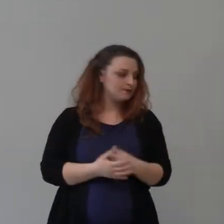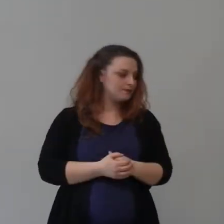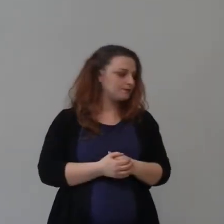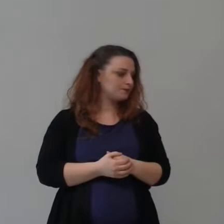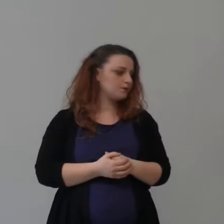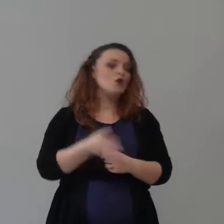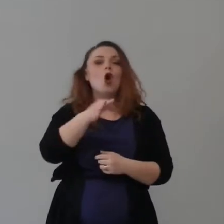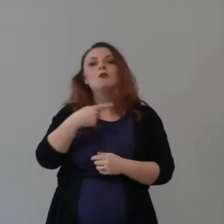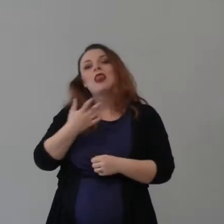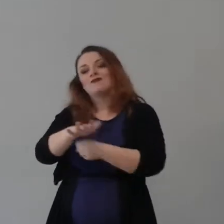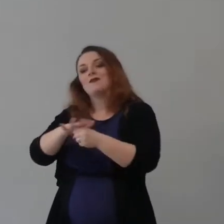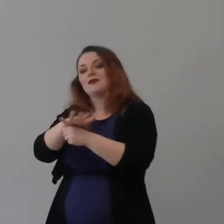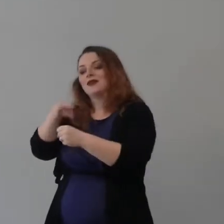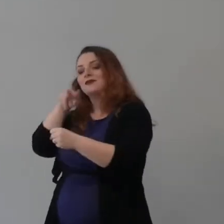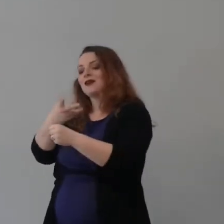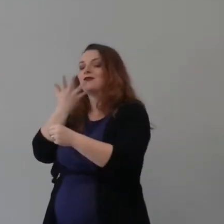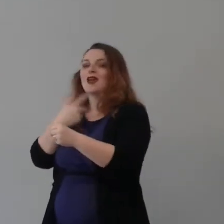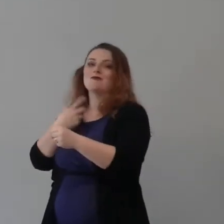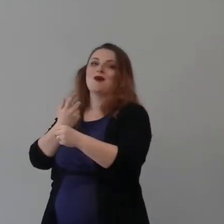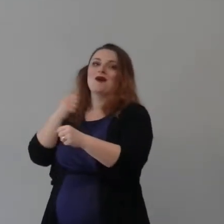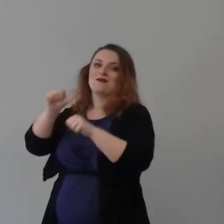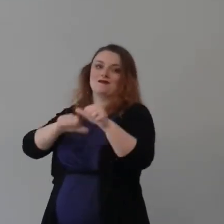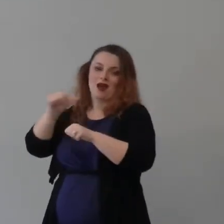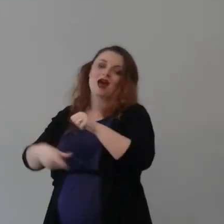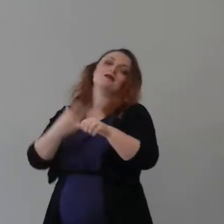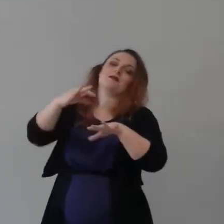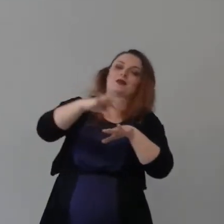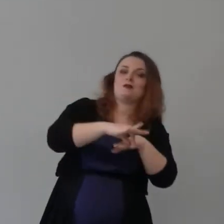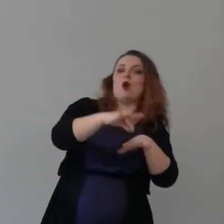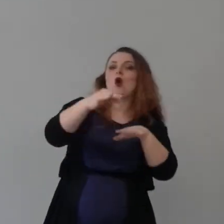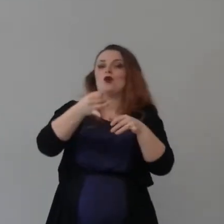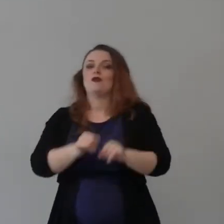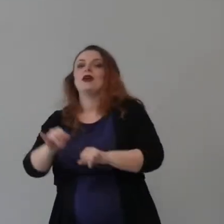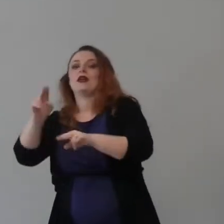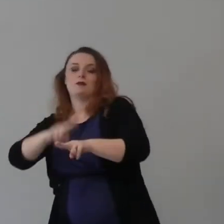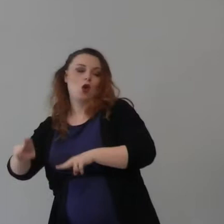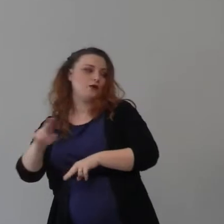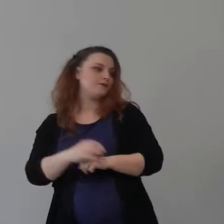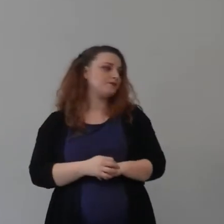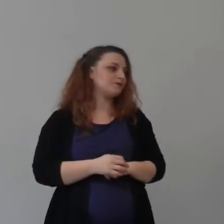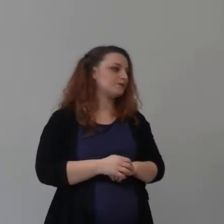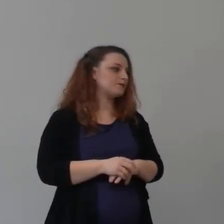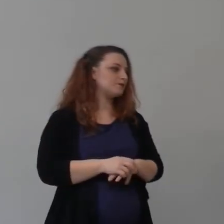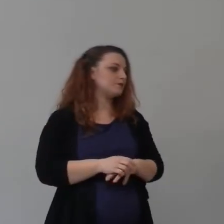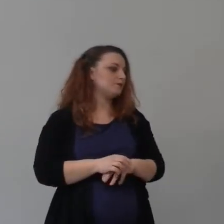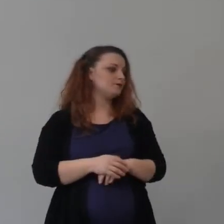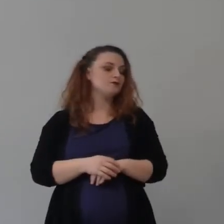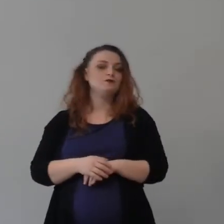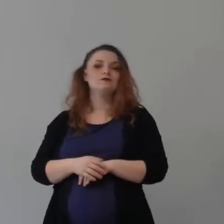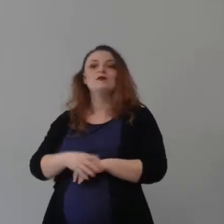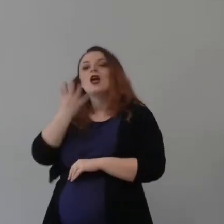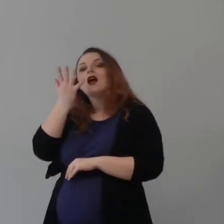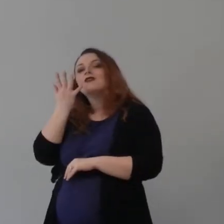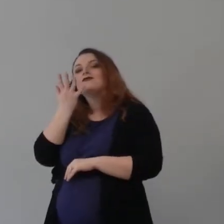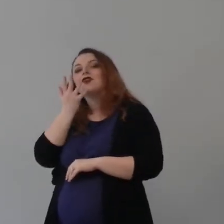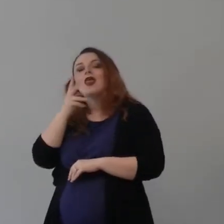per la nostra famiglia, correndo per il matrimonio, per i figli, per il lavoro. Vorrei vedere a voi